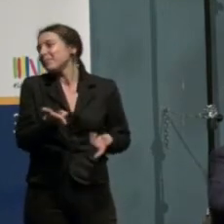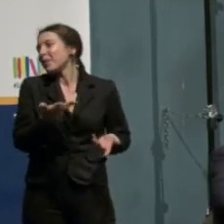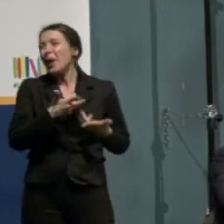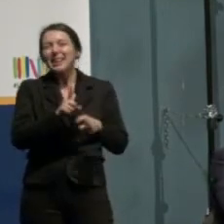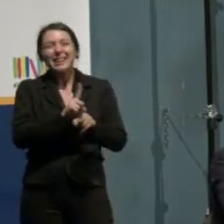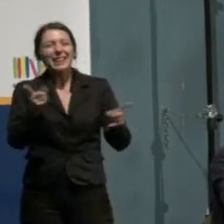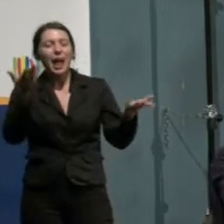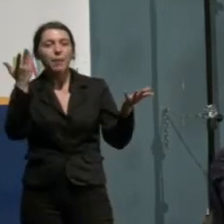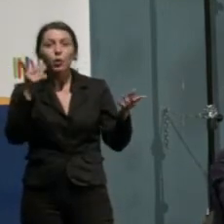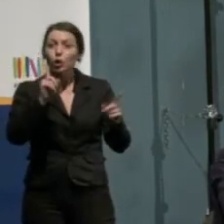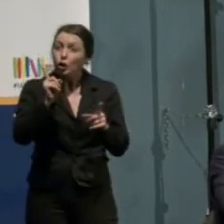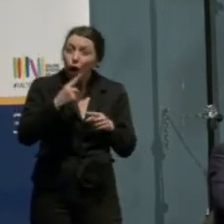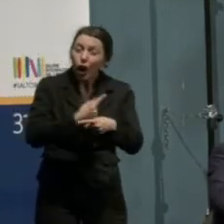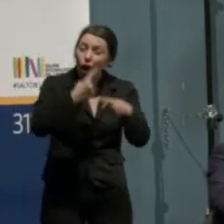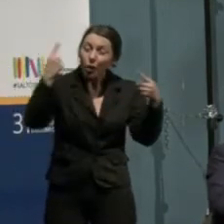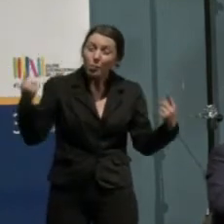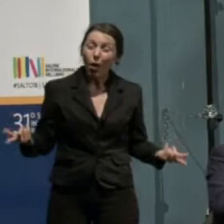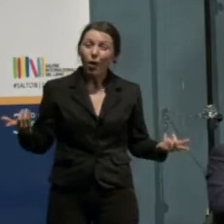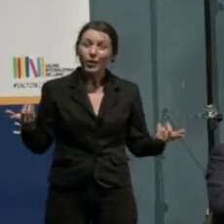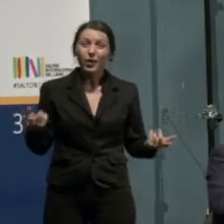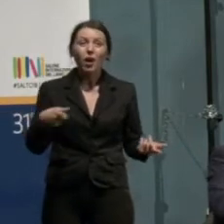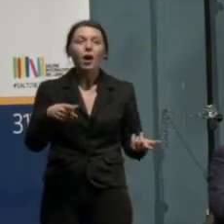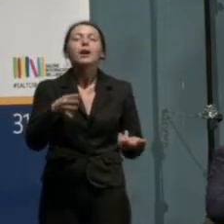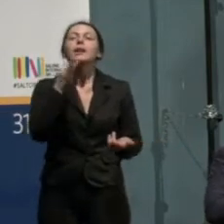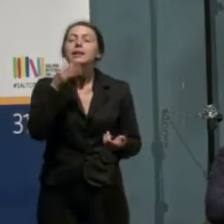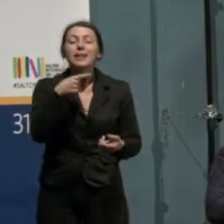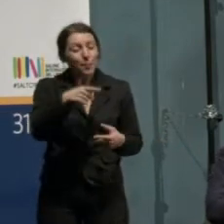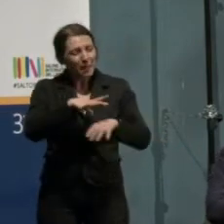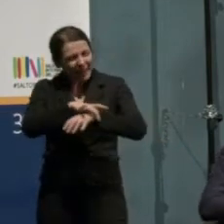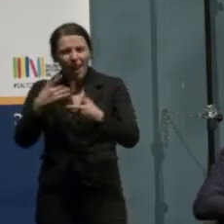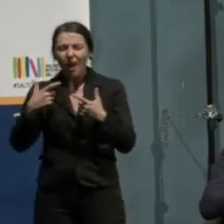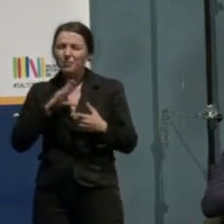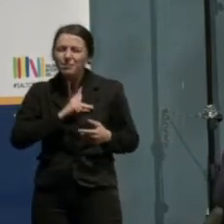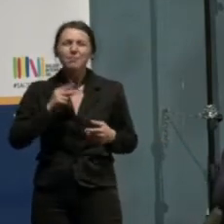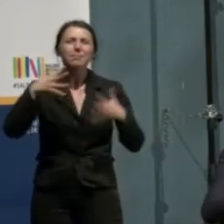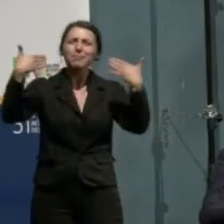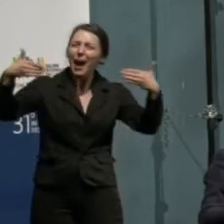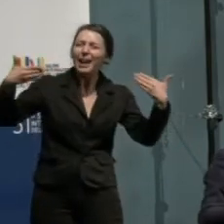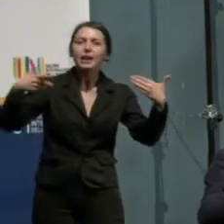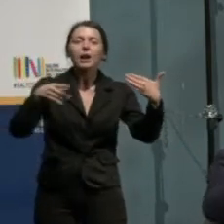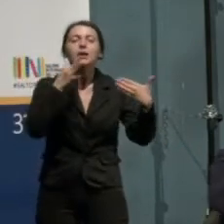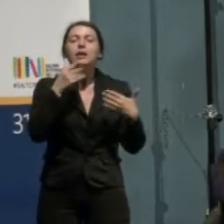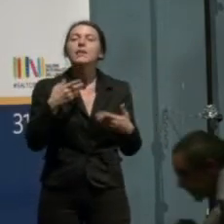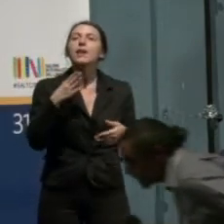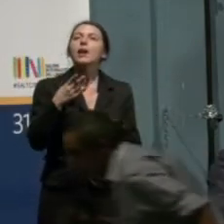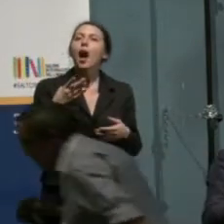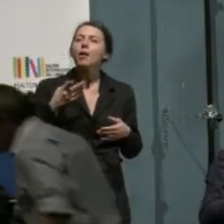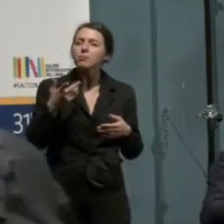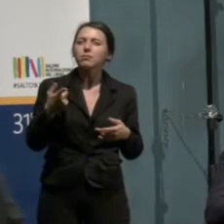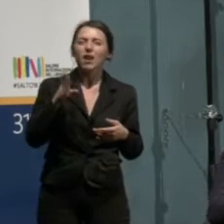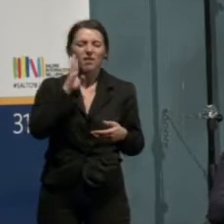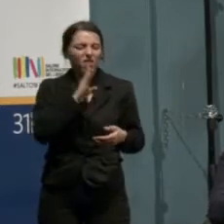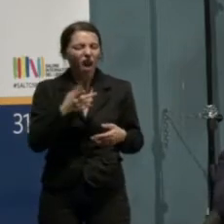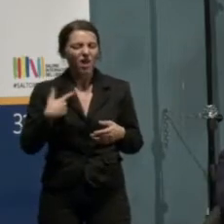è esattamente il contrario è la capacità di connettere usando il proprio usare in modo intelligente i social usare se